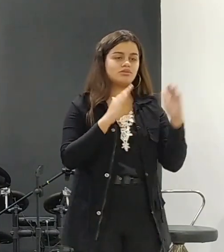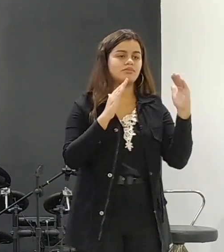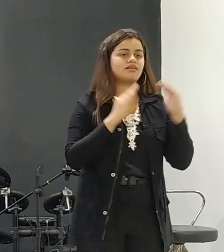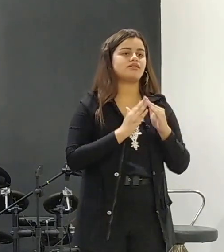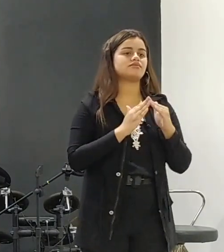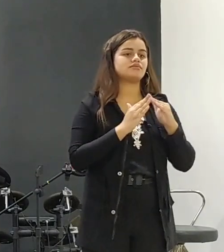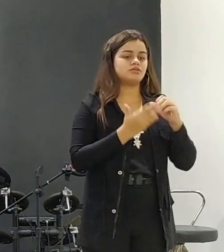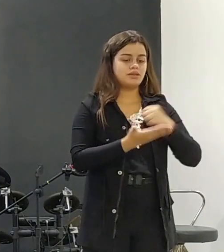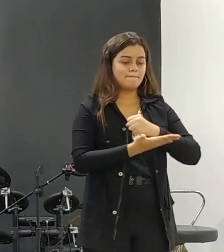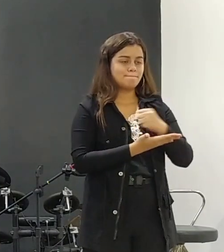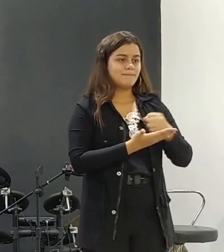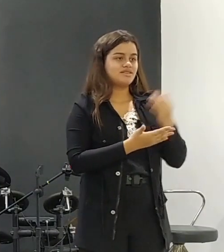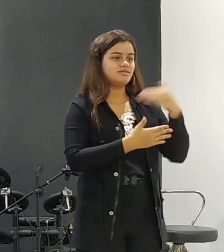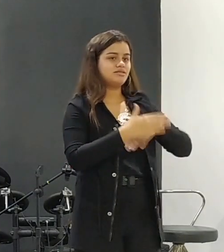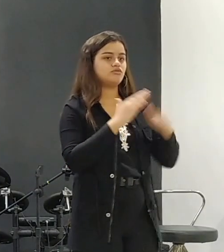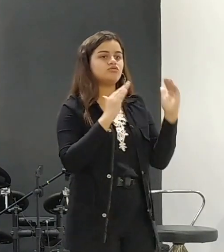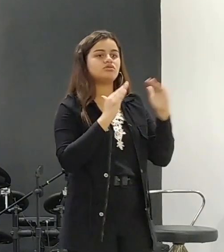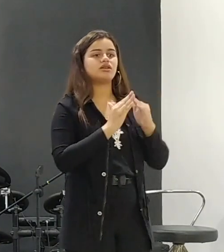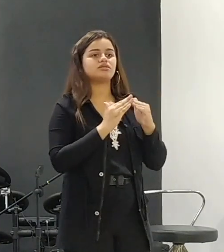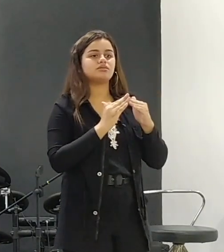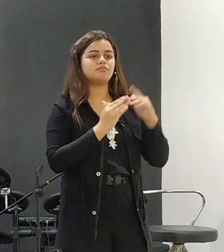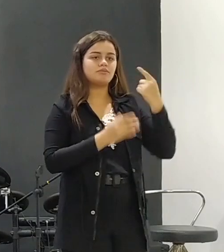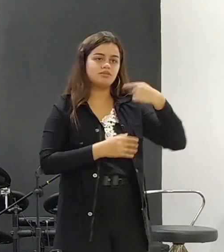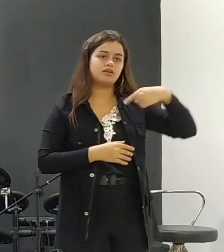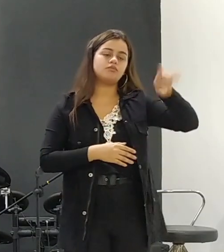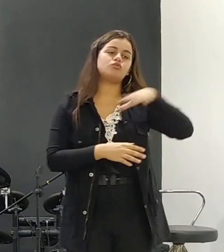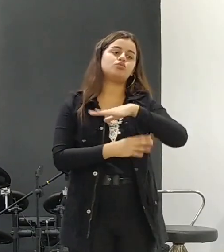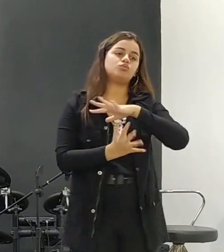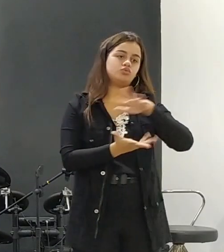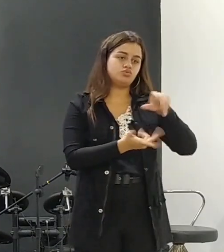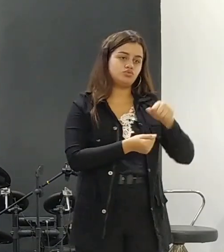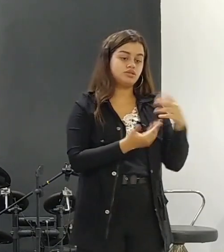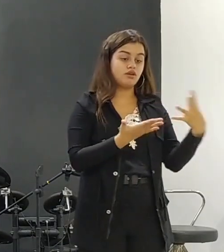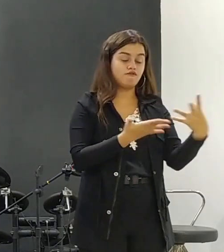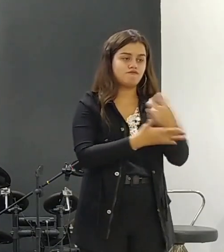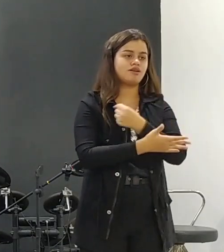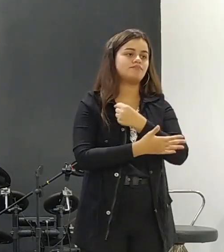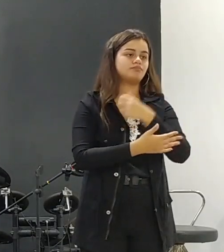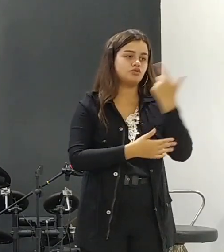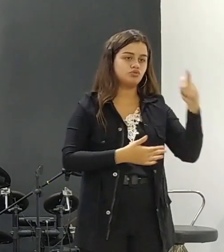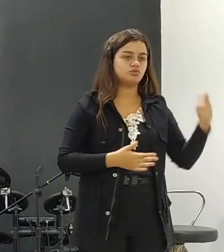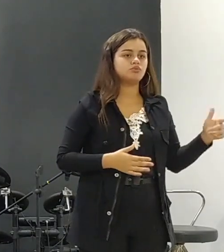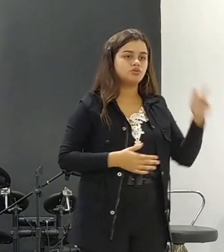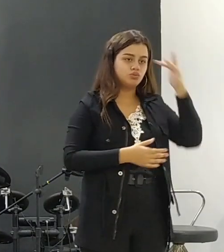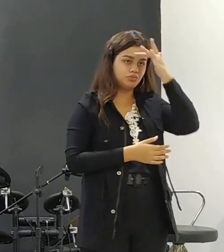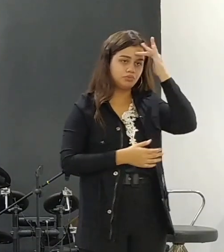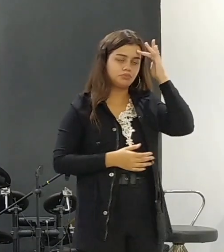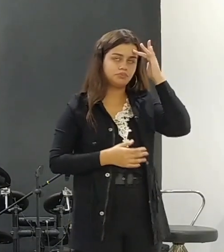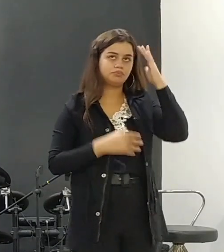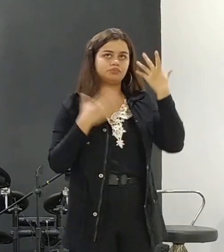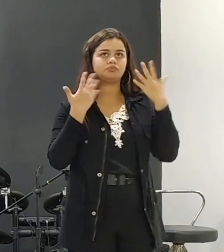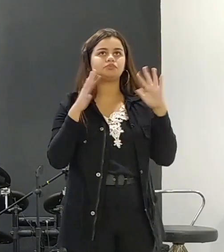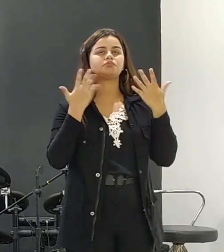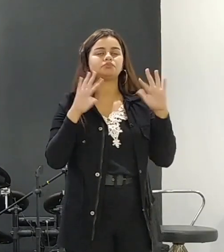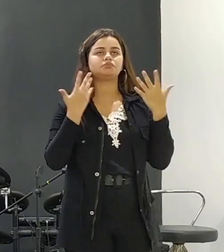estrutura dentro de casa, eu possa avançar para esse mundo, para salvar outras famílias. Deus chama Noé.